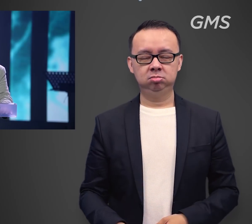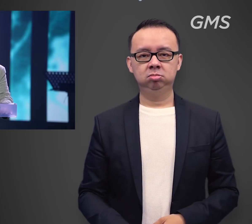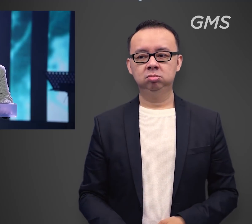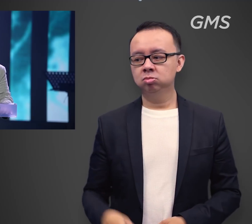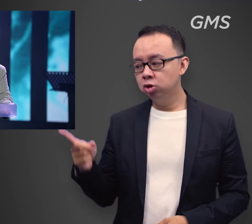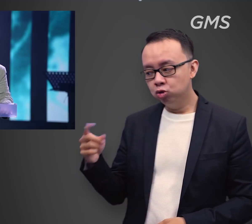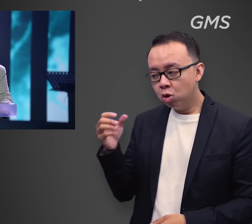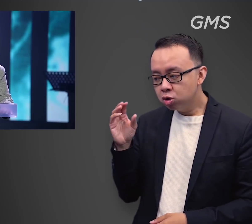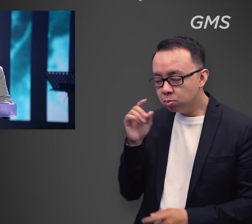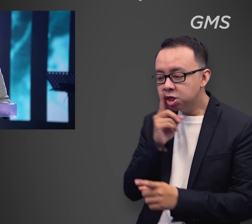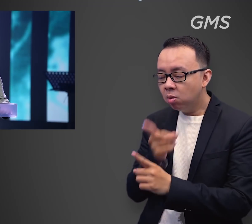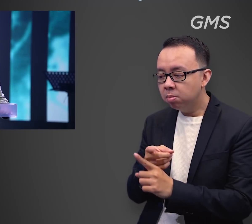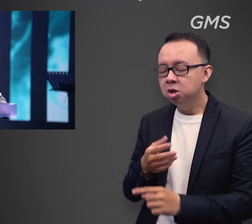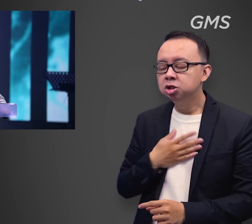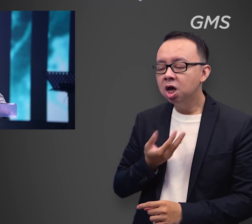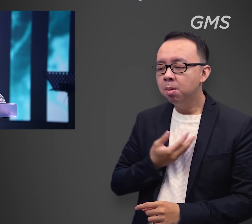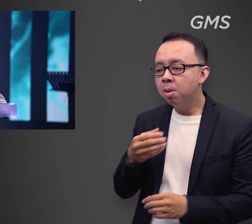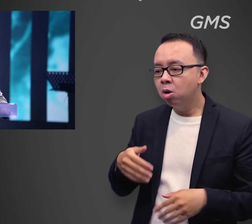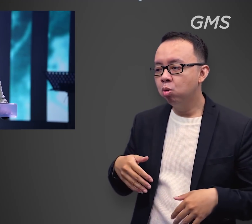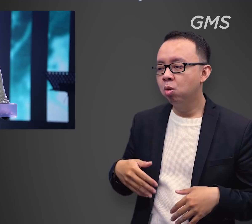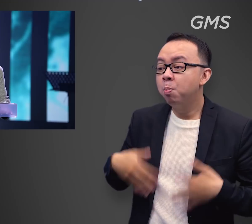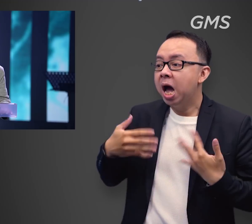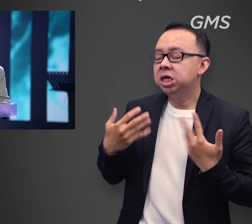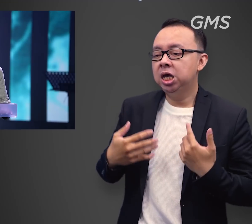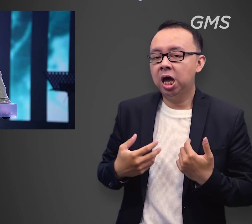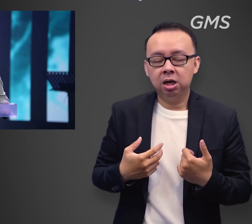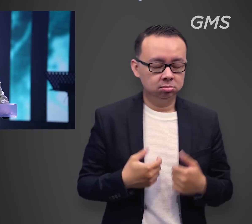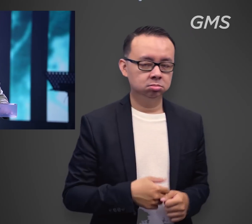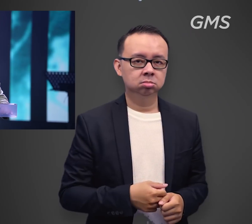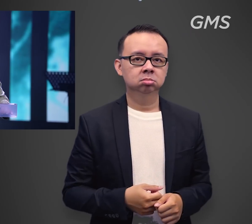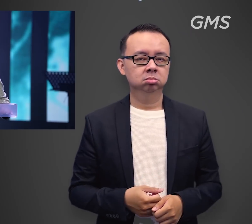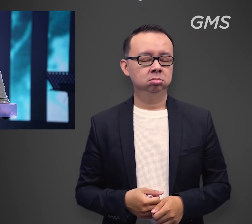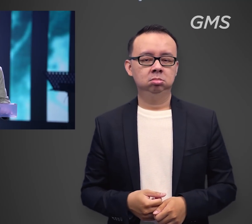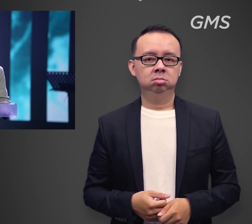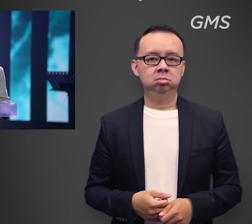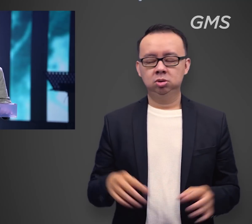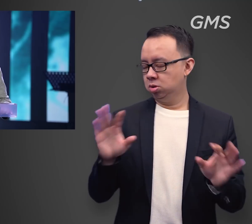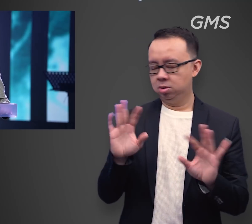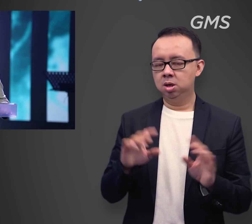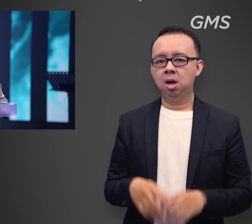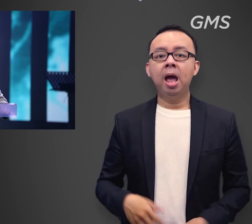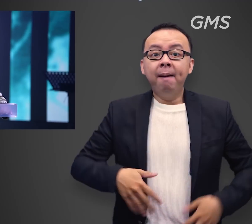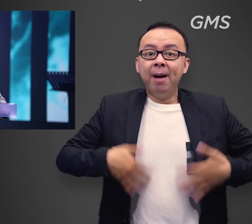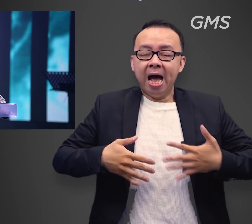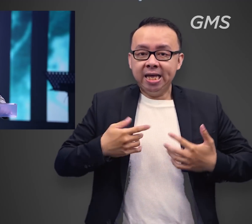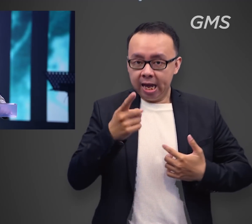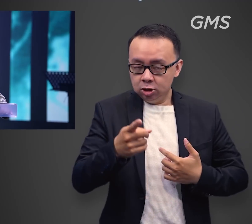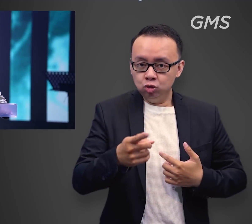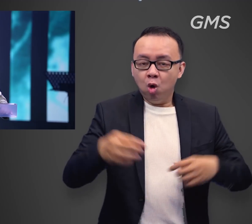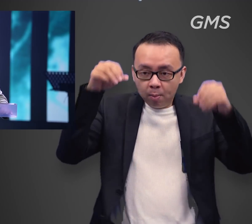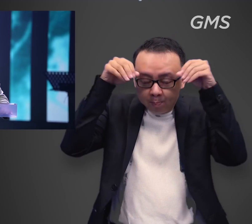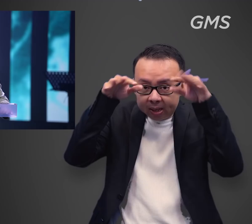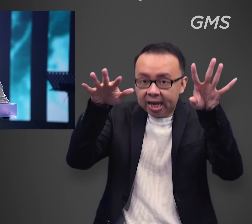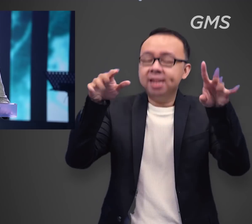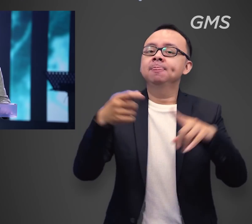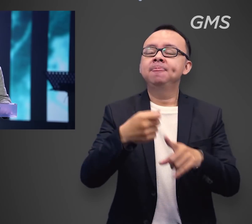yang salah. Tujuan menikah itu bukan bahagia. Bahagia itu berkat. Bahagia itu bonus daripada Tuhan